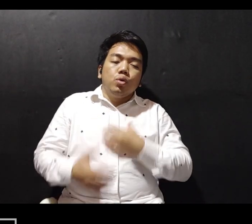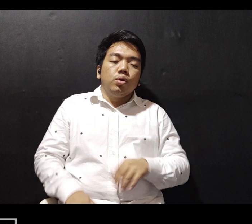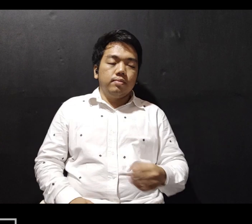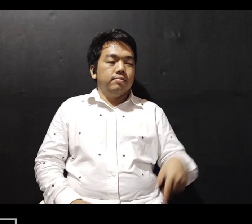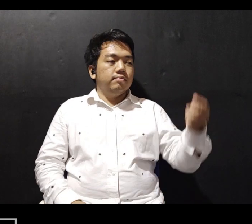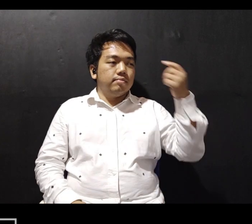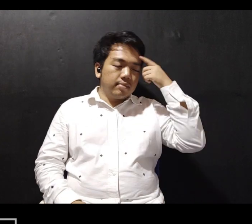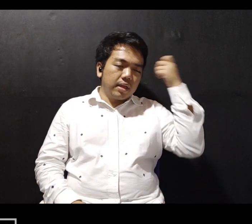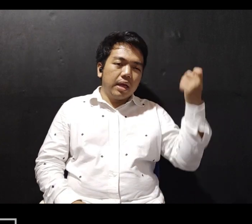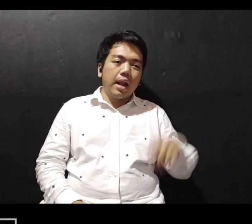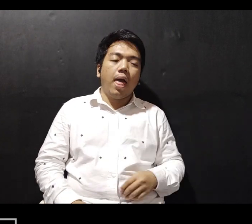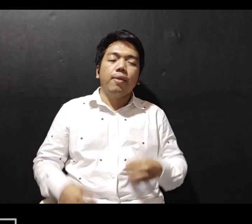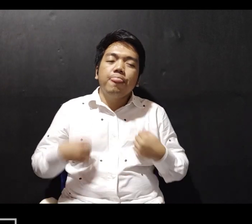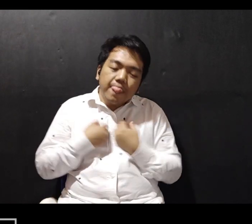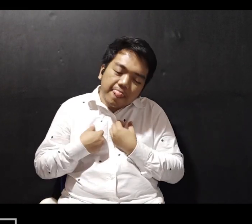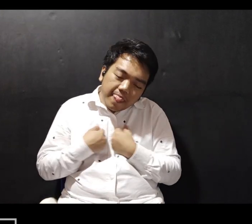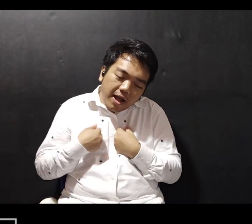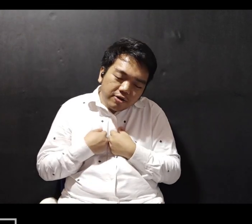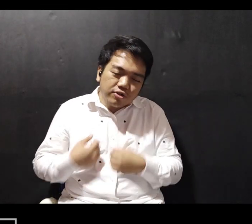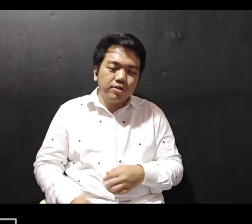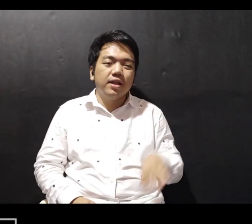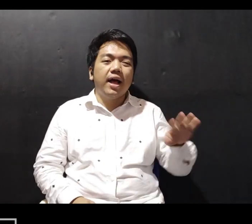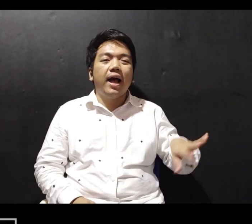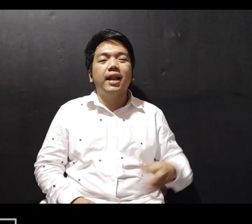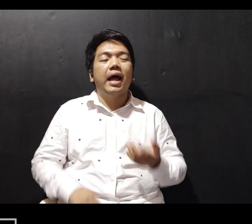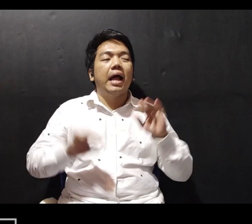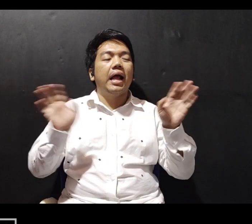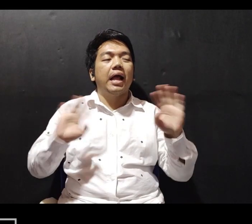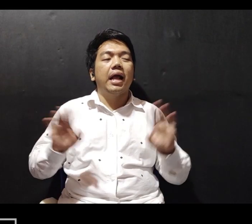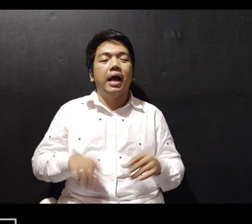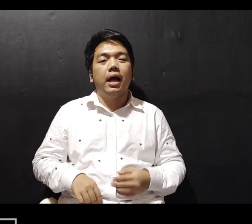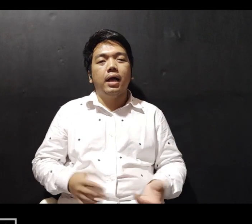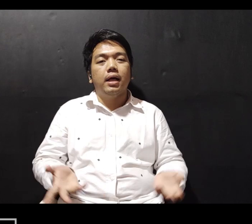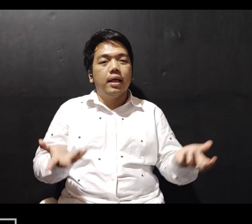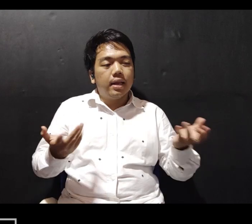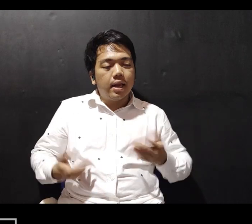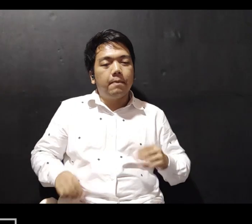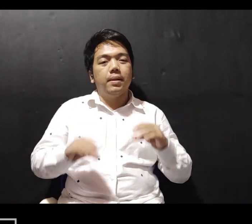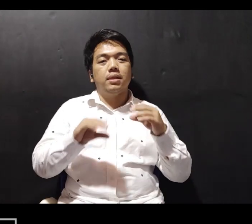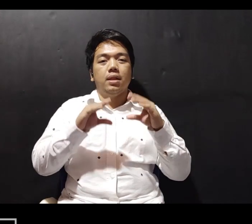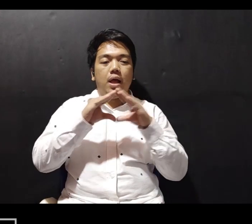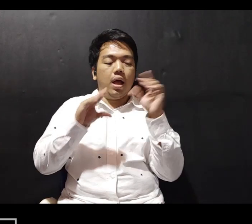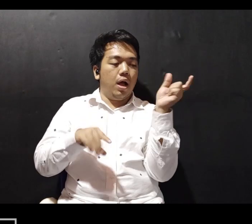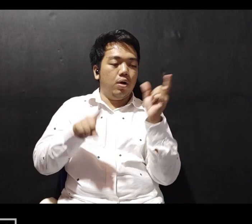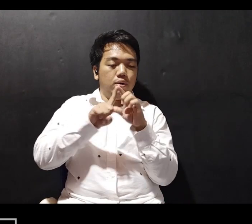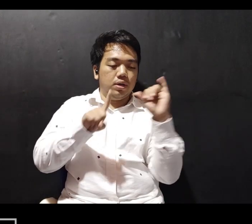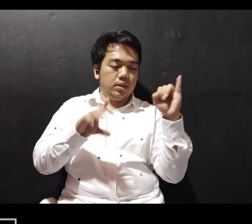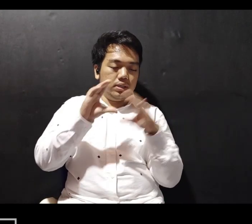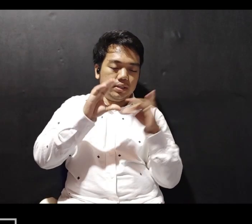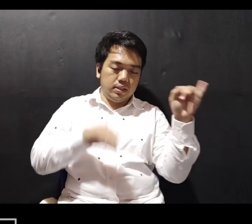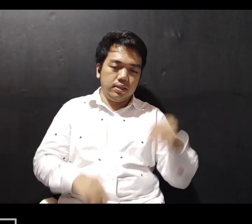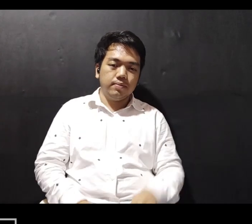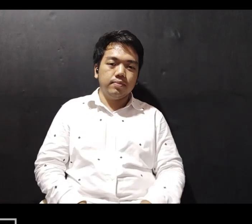anak keluar dari sekolah berlari, memeluk ibunya dengan senyum yang sangat-sangat lebar dan dengan sangat gembira. Dan anak itu